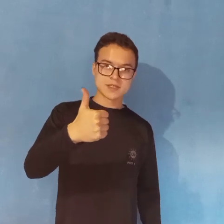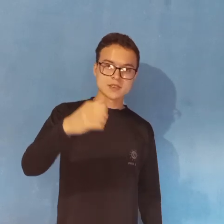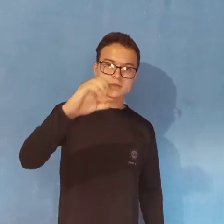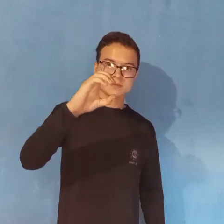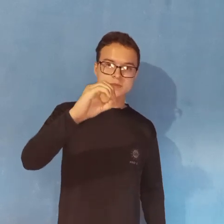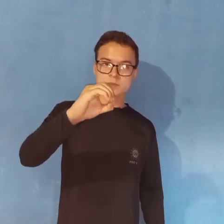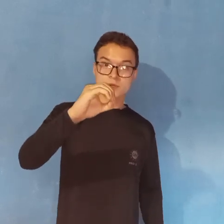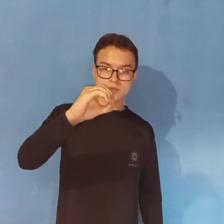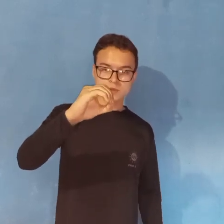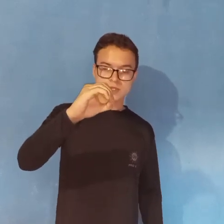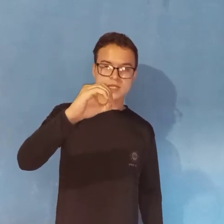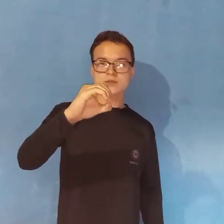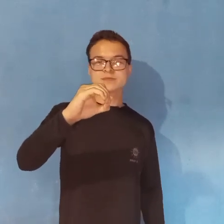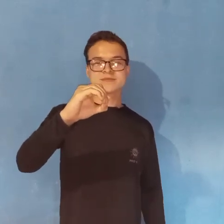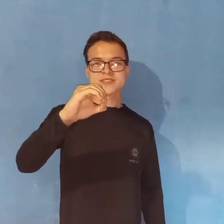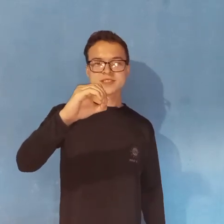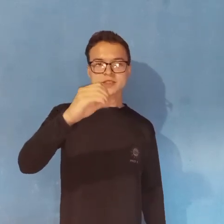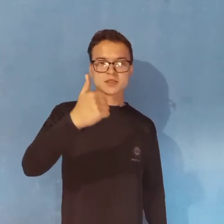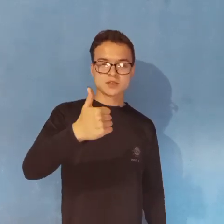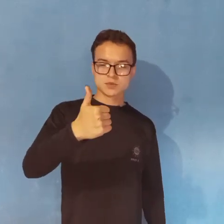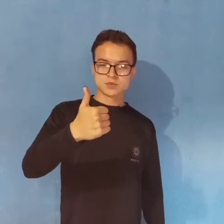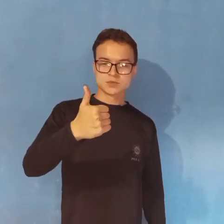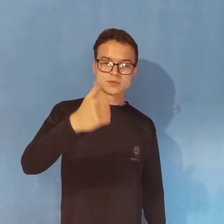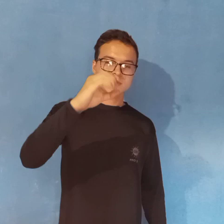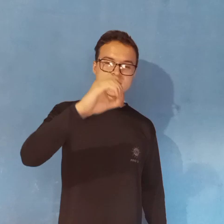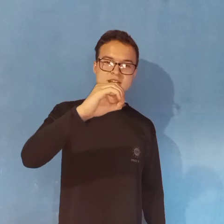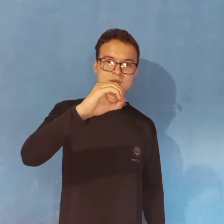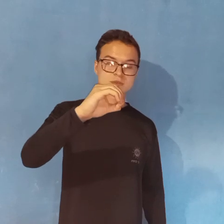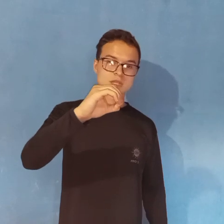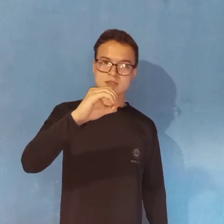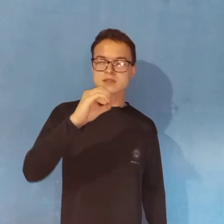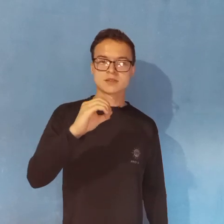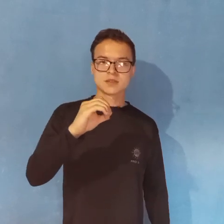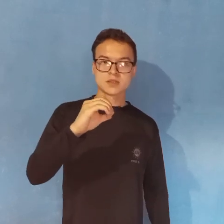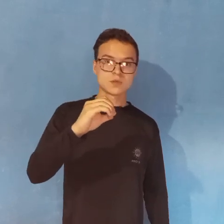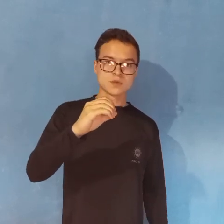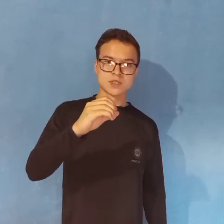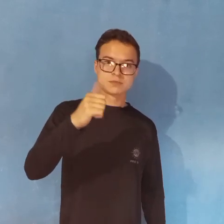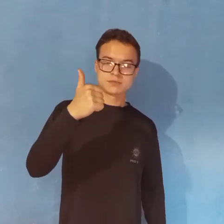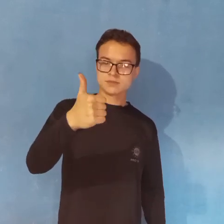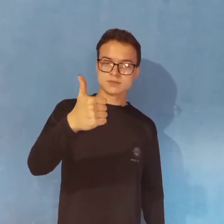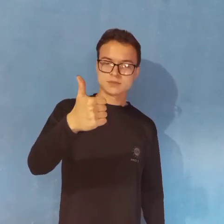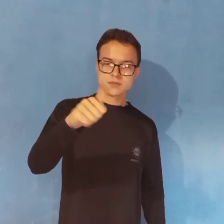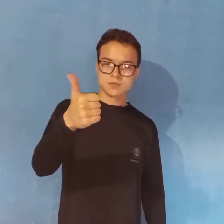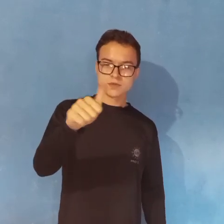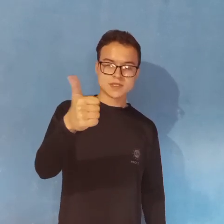ele e põe o 0. 1, 0, 10. E o 11? Pode fazer